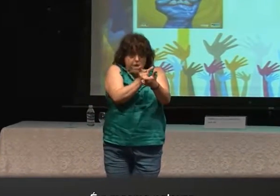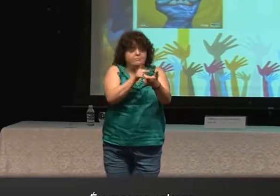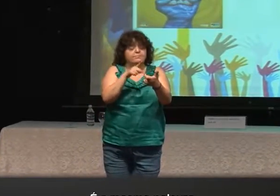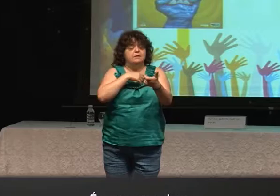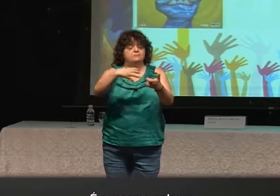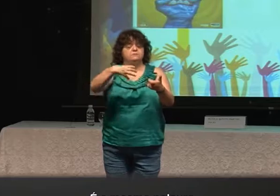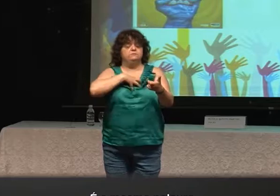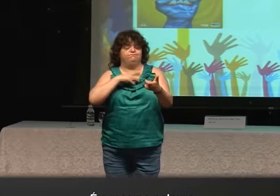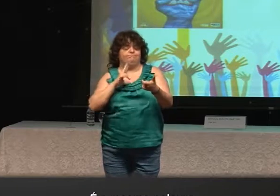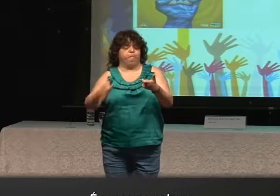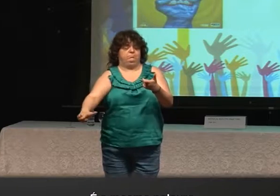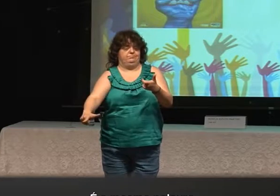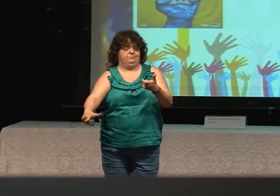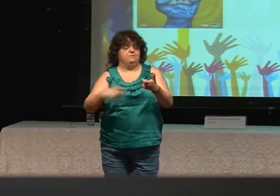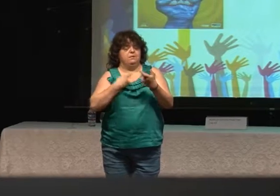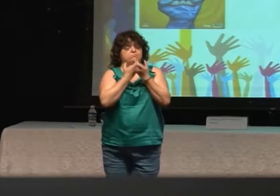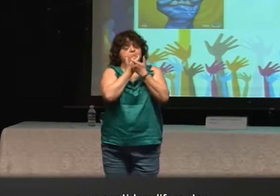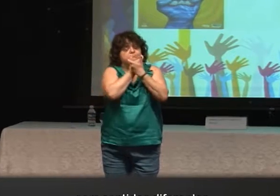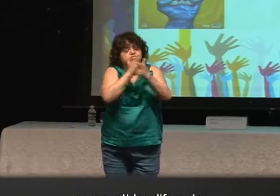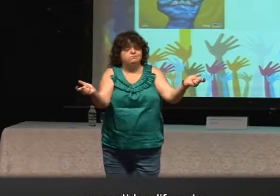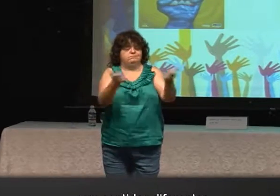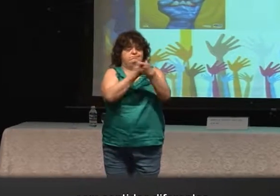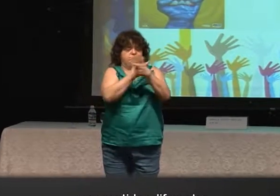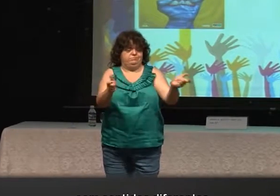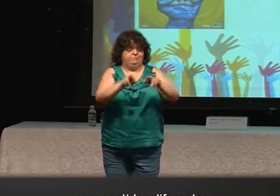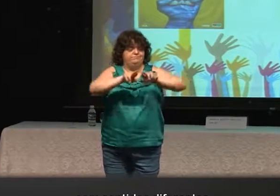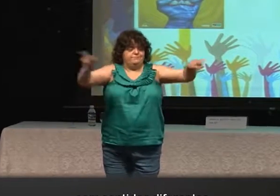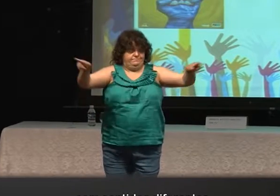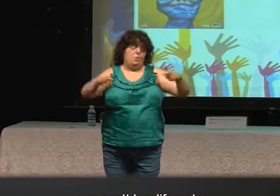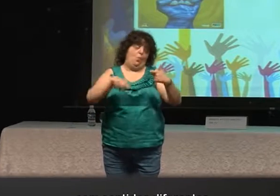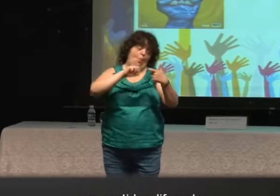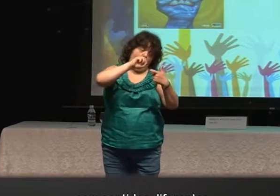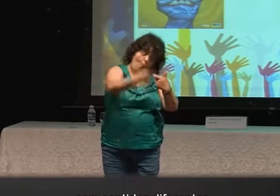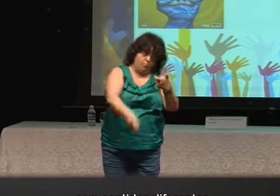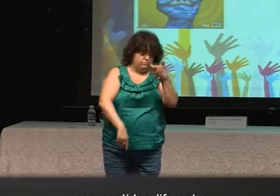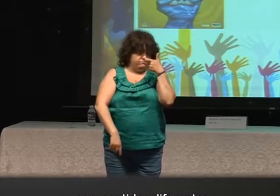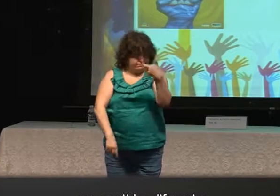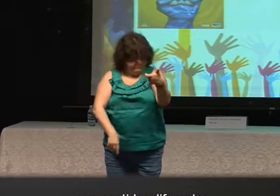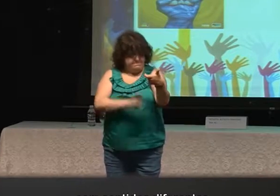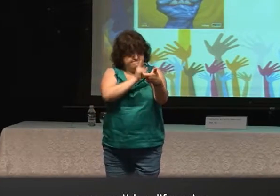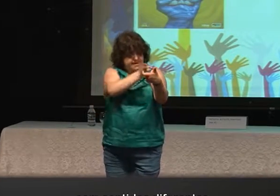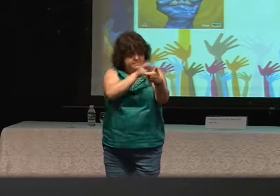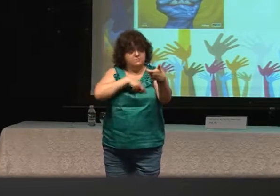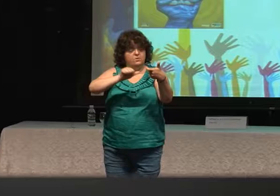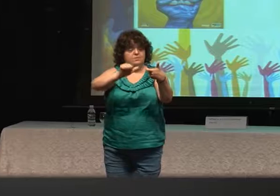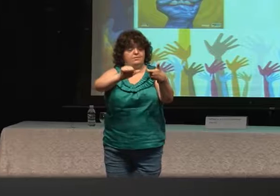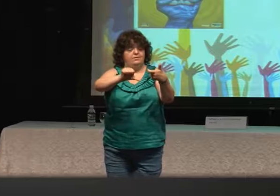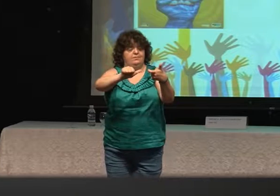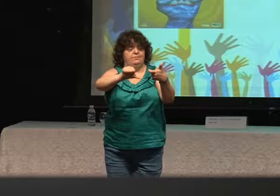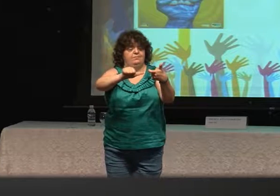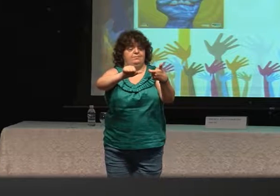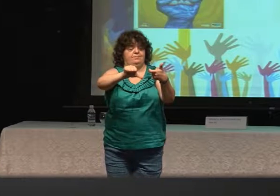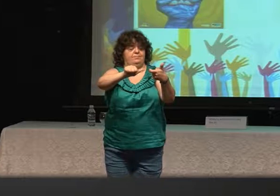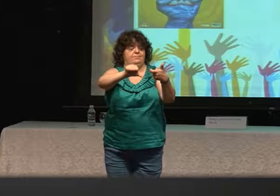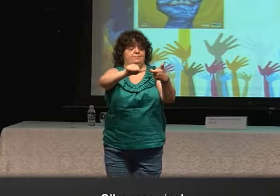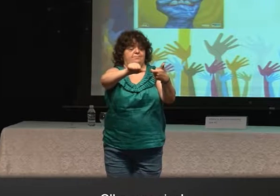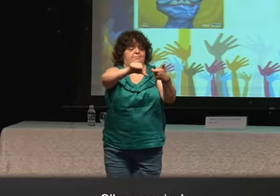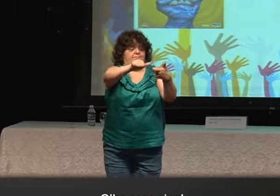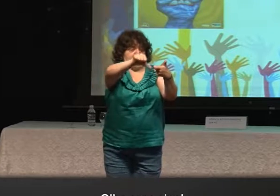É a mesma palavra com sentidos diferentes. Olha